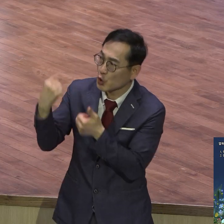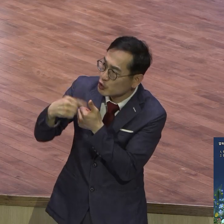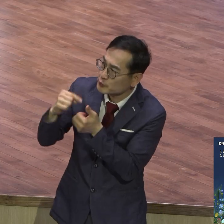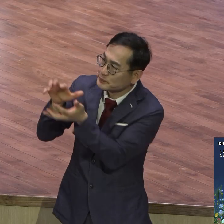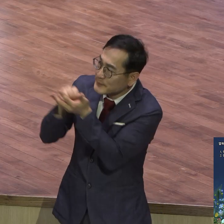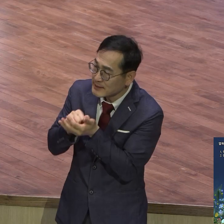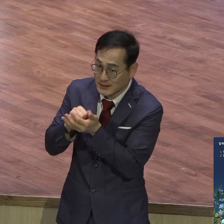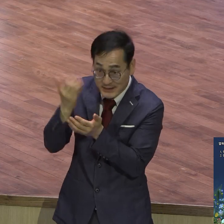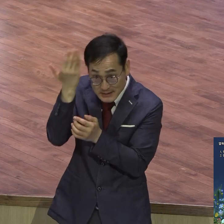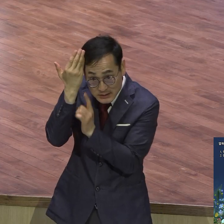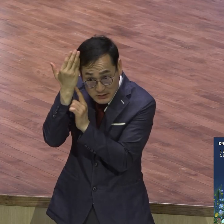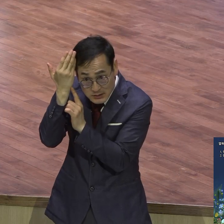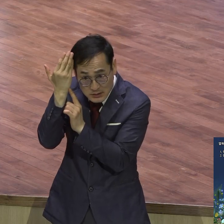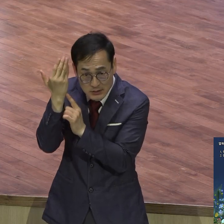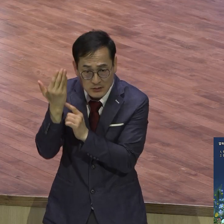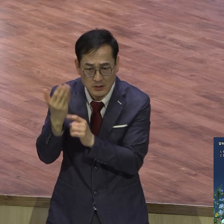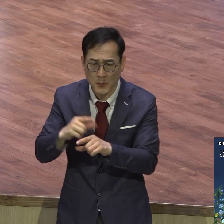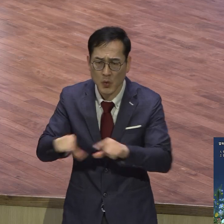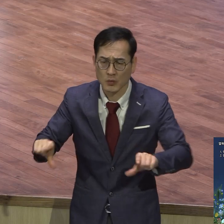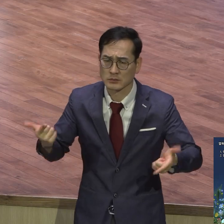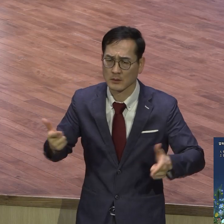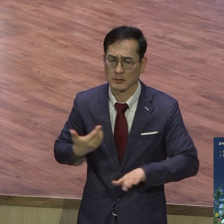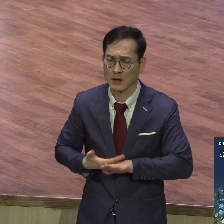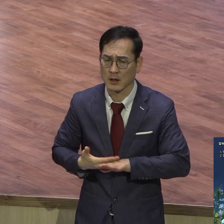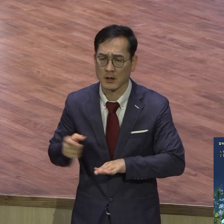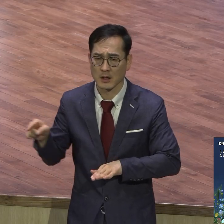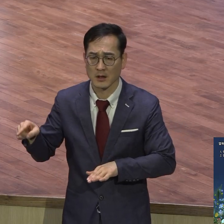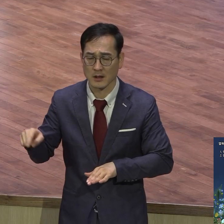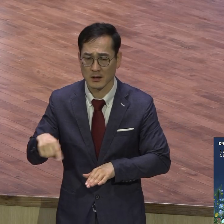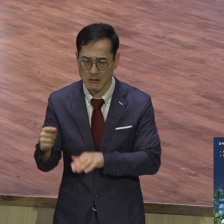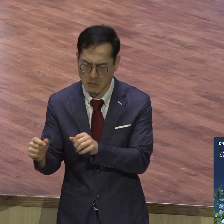코로나19로 인해서 대면 접촉이 많이 제한되어 있죠.